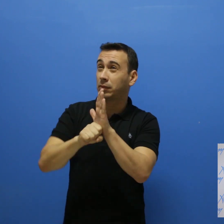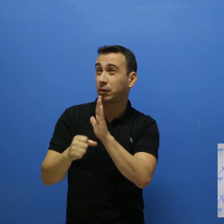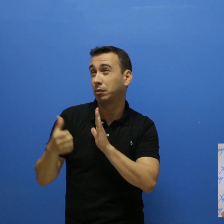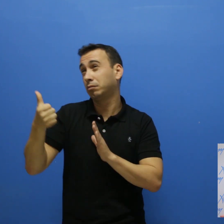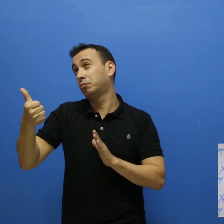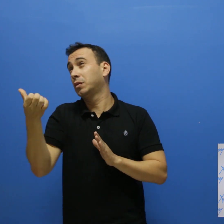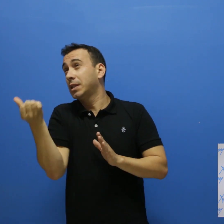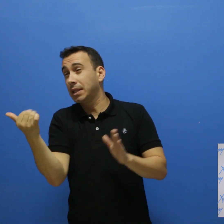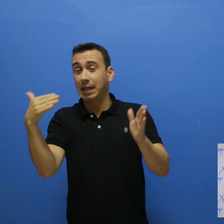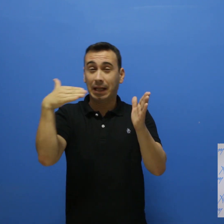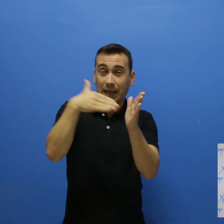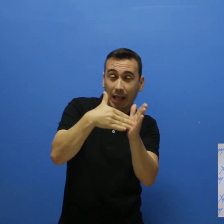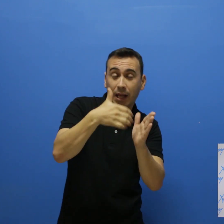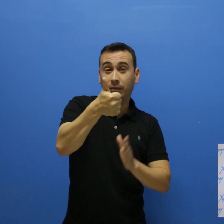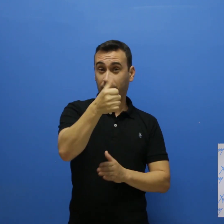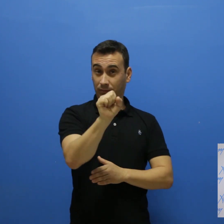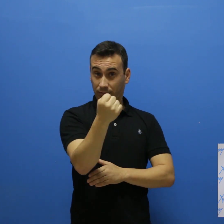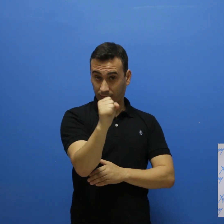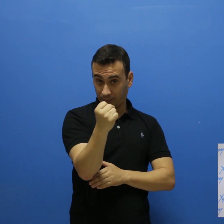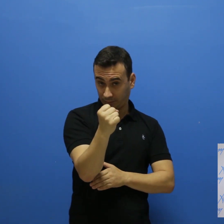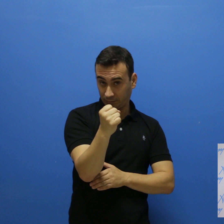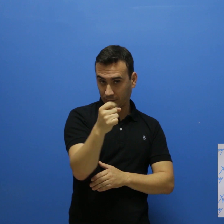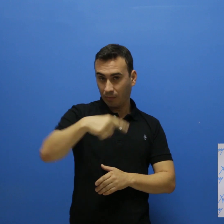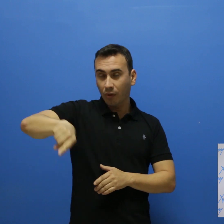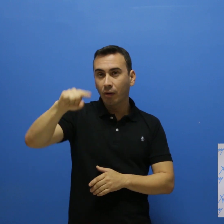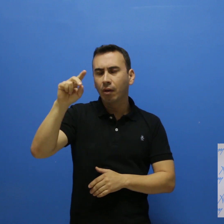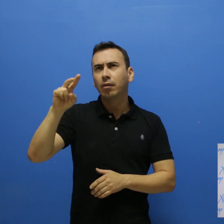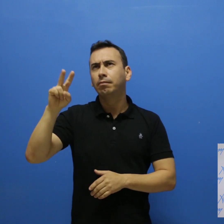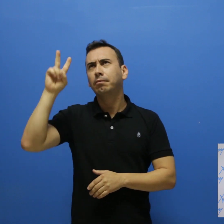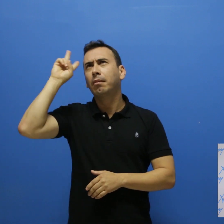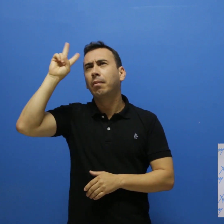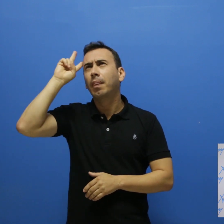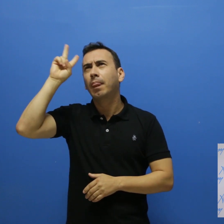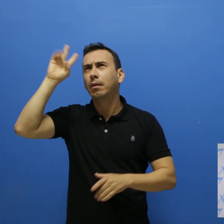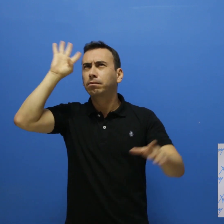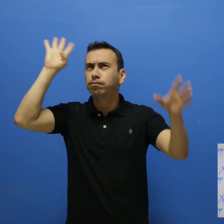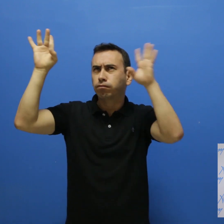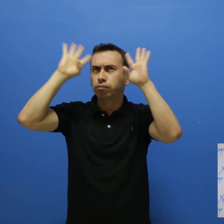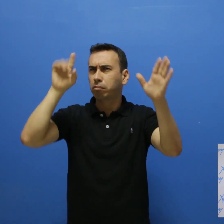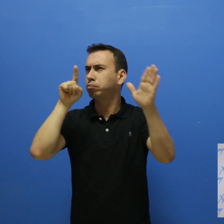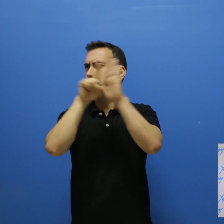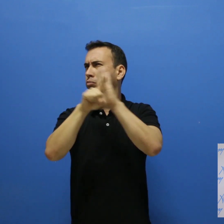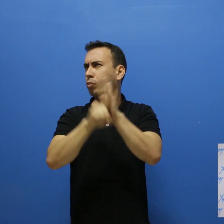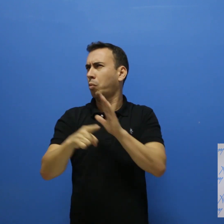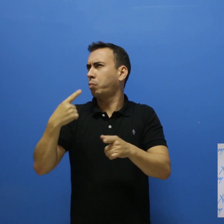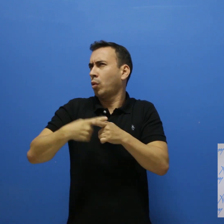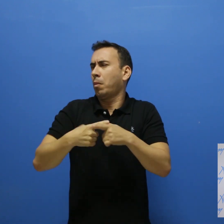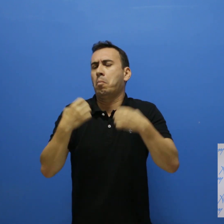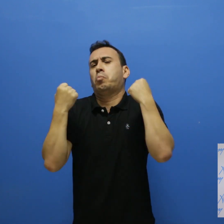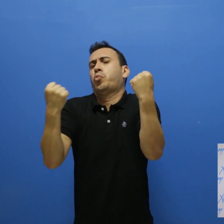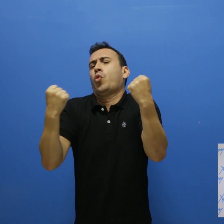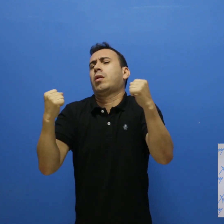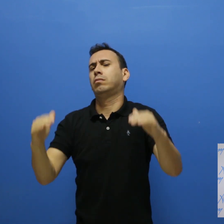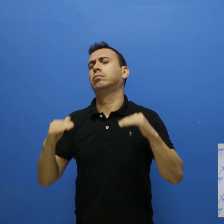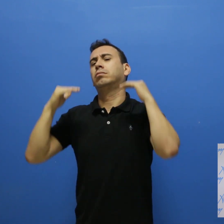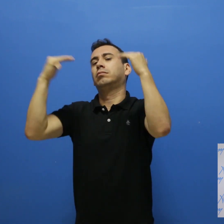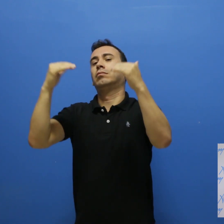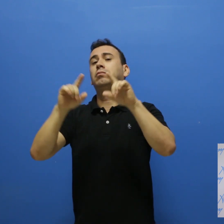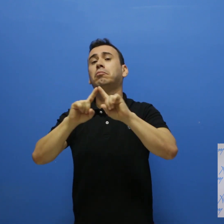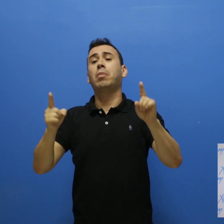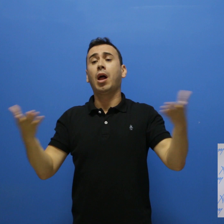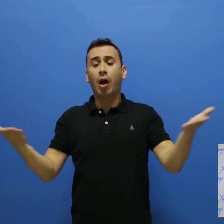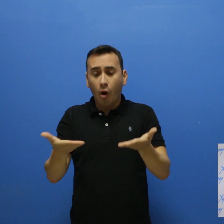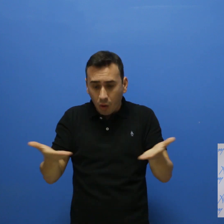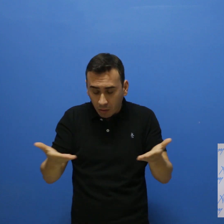século XVI, do século XVII, do século XVIII, a gente sempre questionava esse poder absoluto dos reis. Mas nós